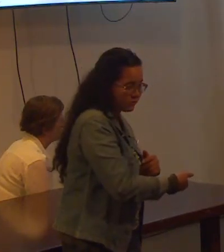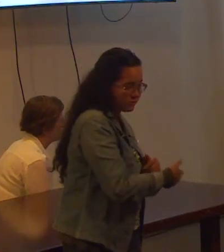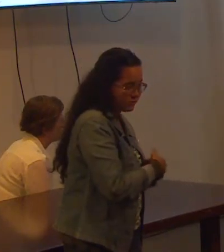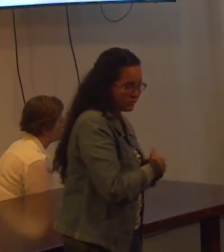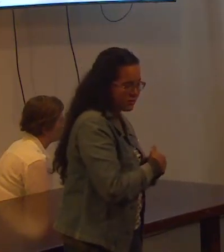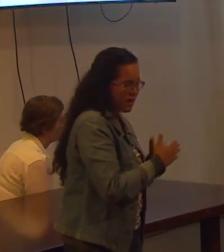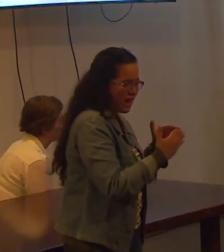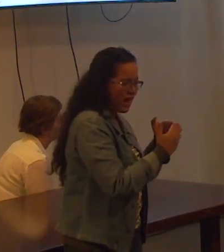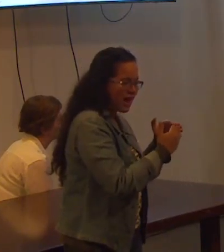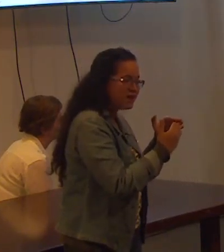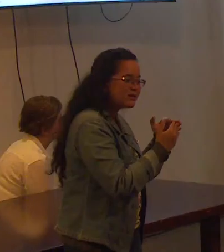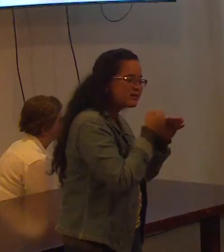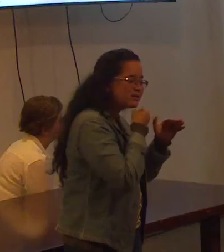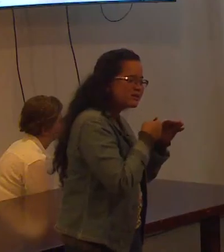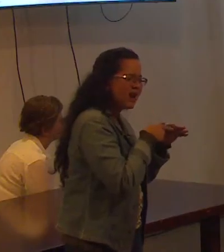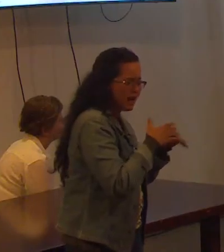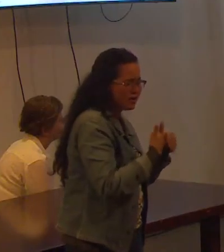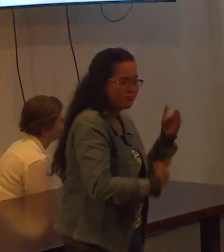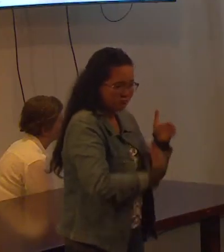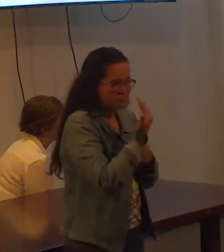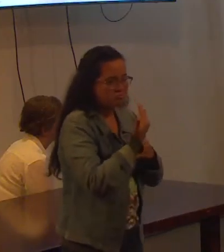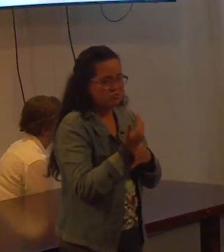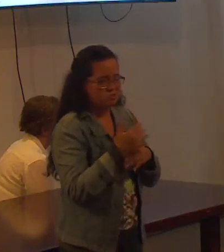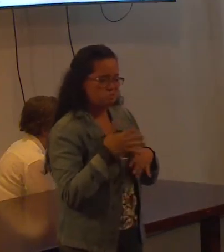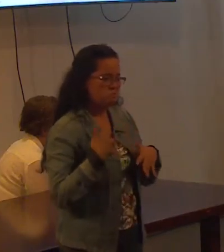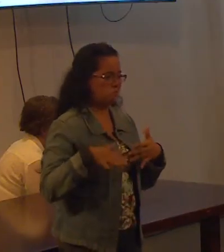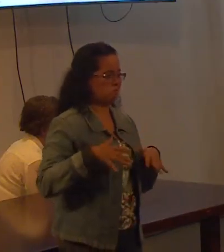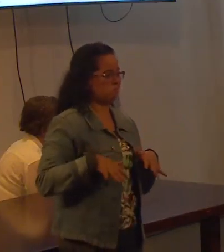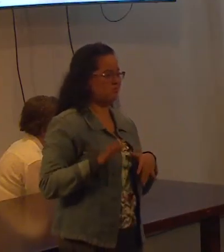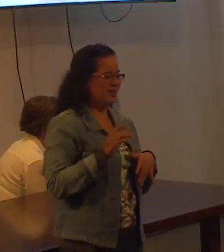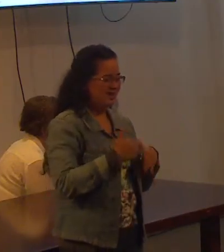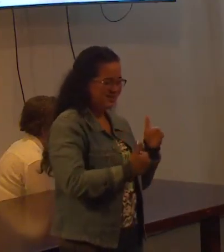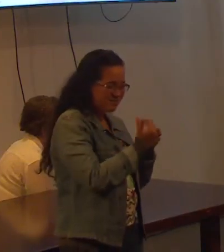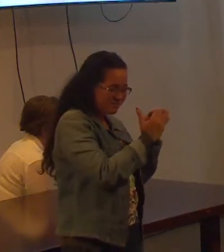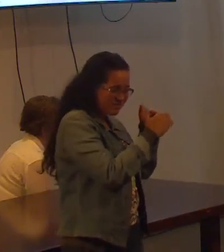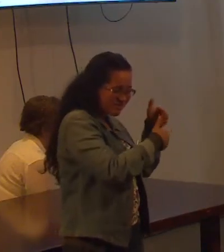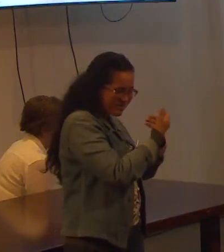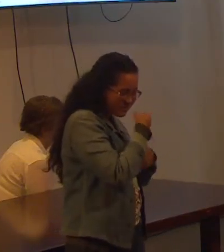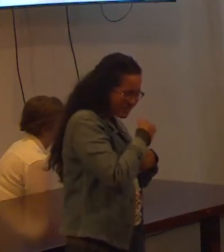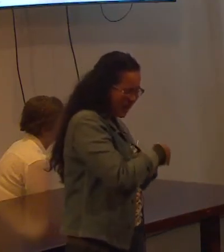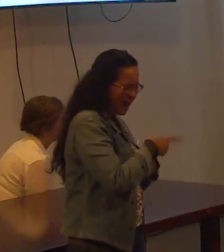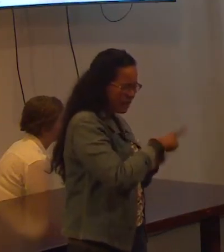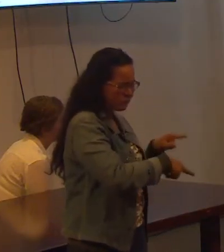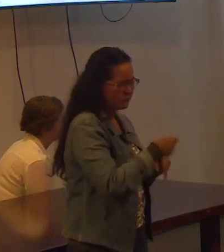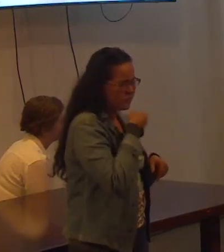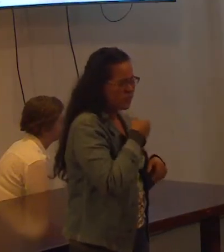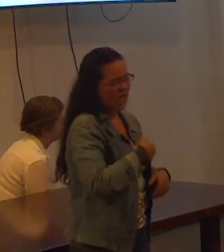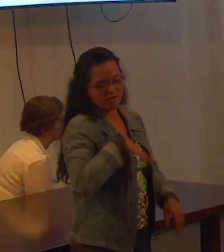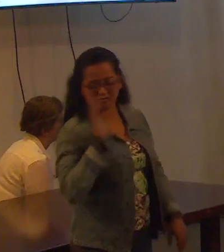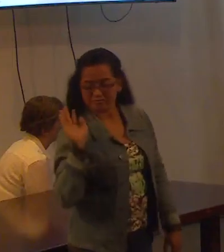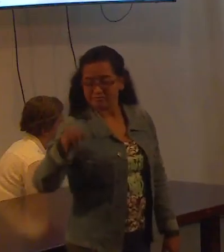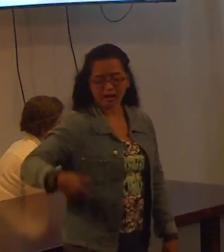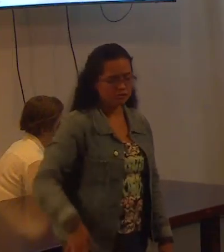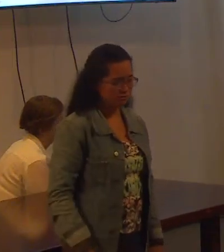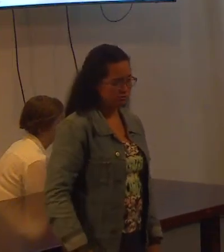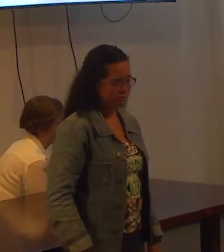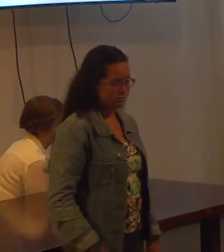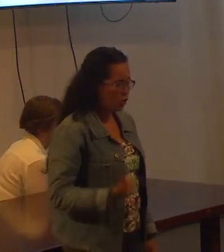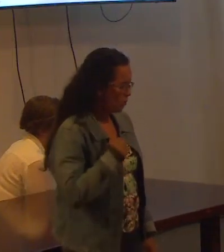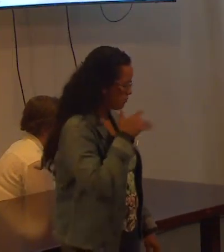eran muy apáticos. Entonces, ver esa transformación en donde en un principio yo llegaba y ellos me decían